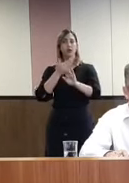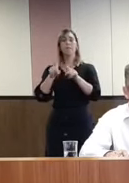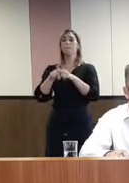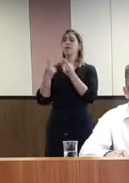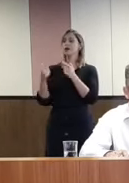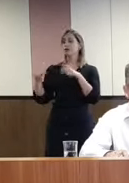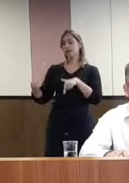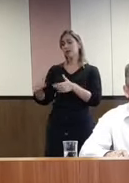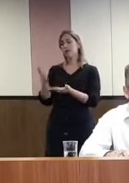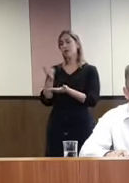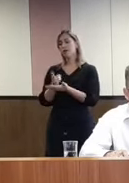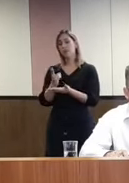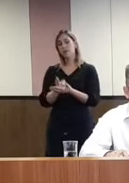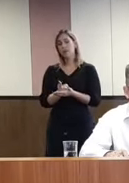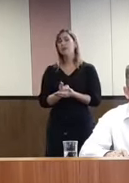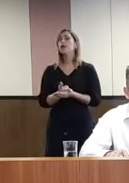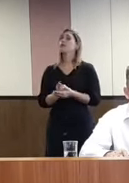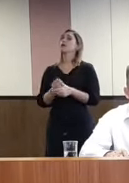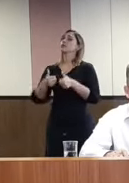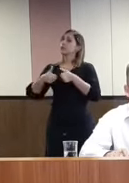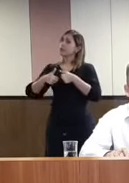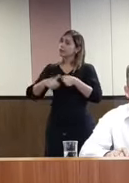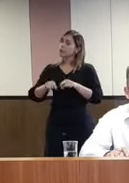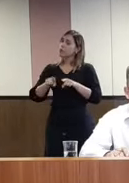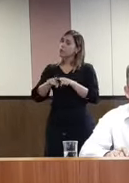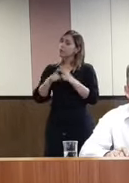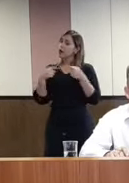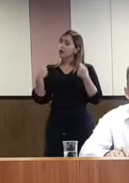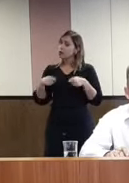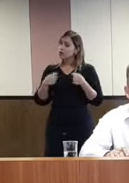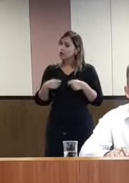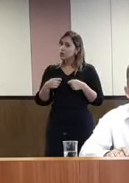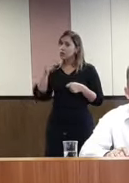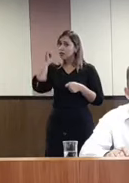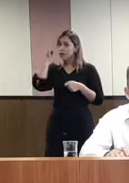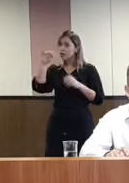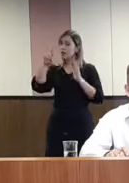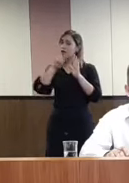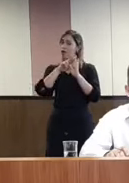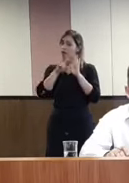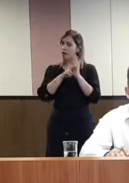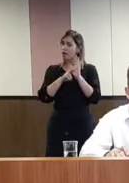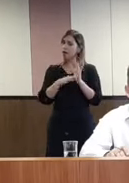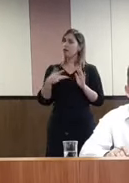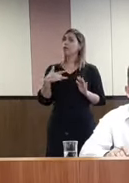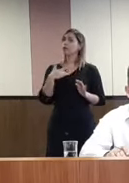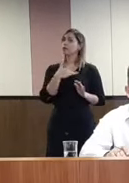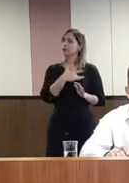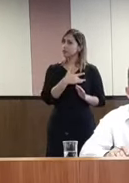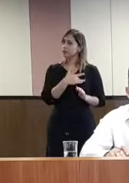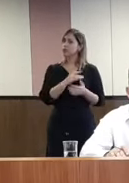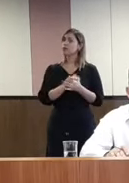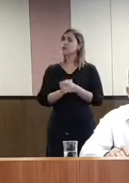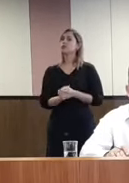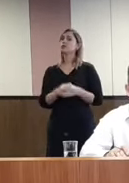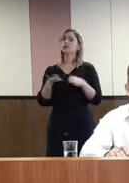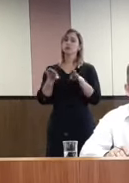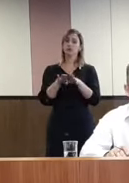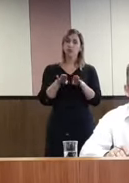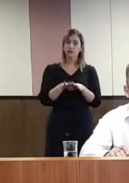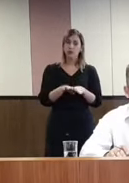podem continuar desde que tome as devidas medidas recomendadas pela Vigilância